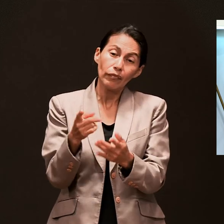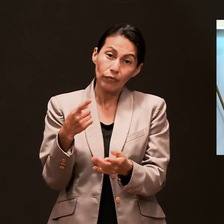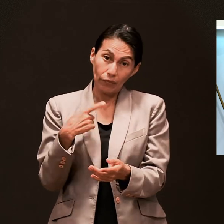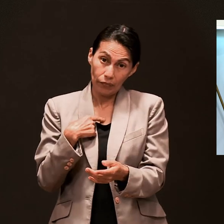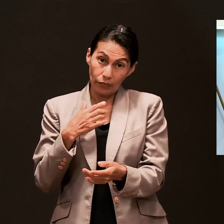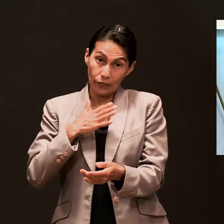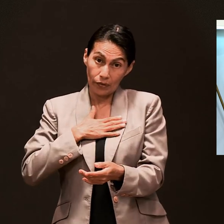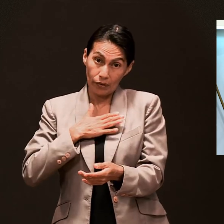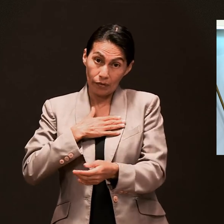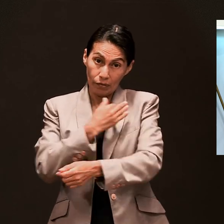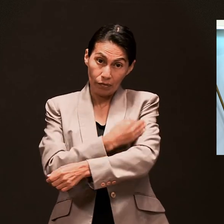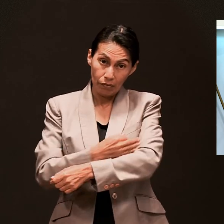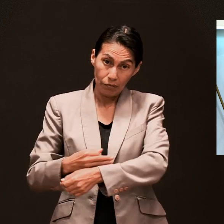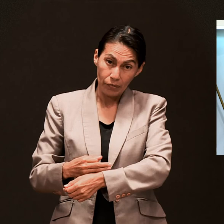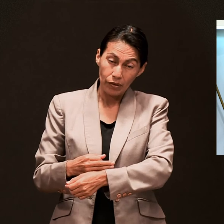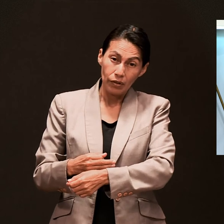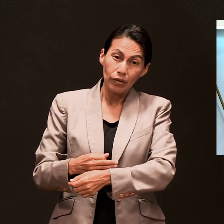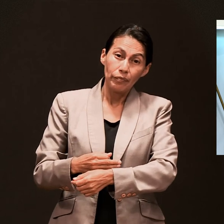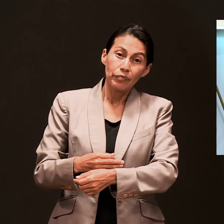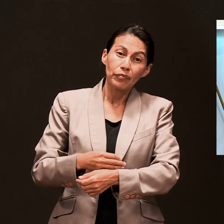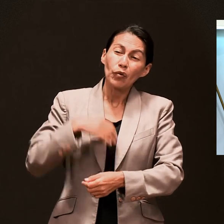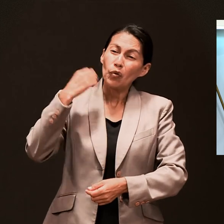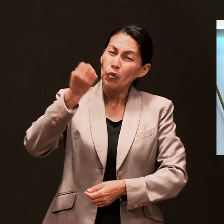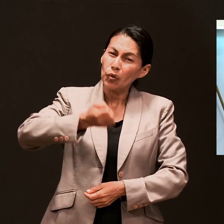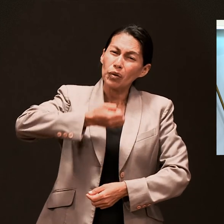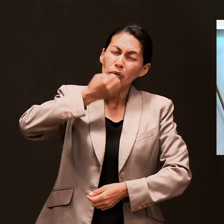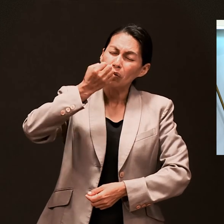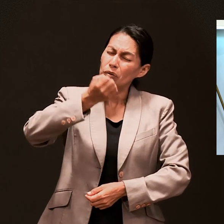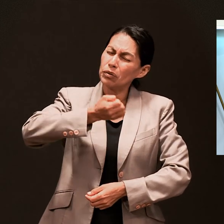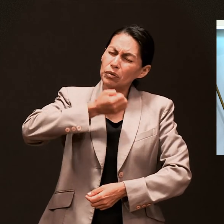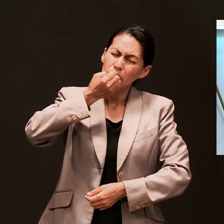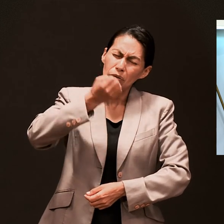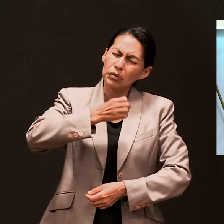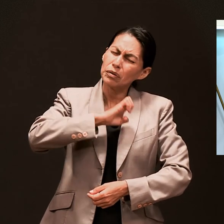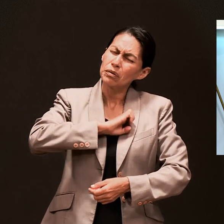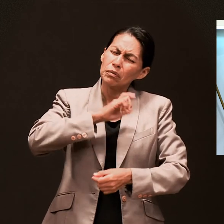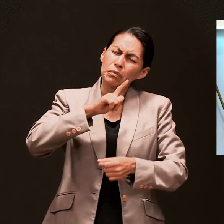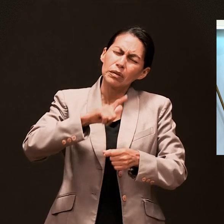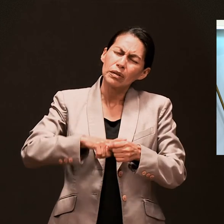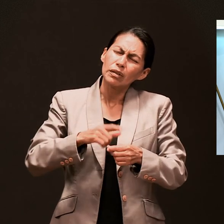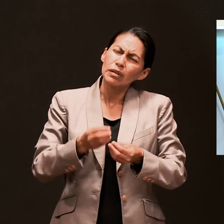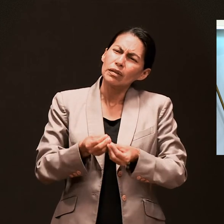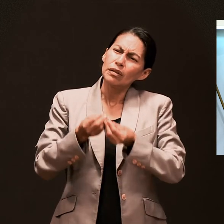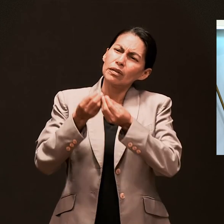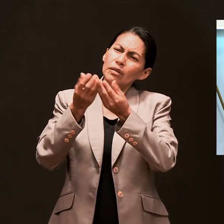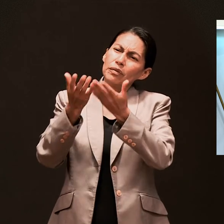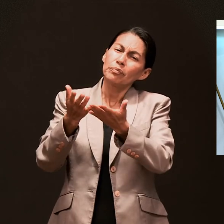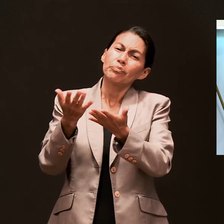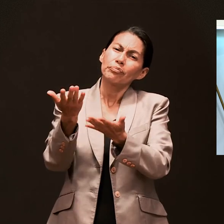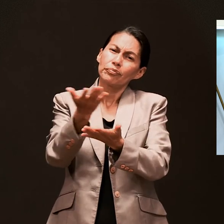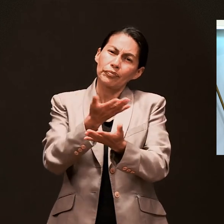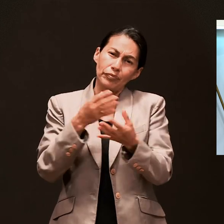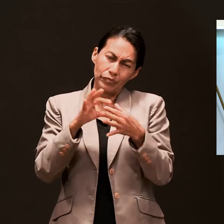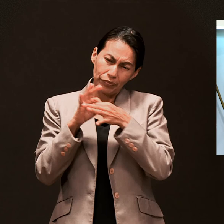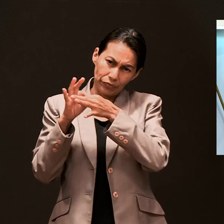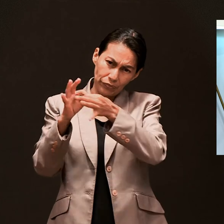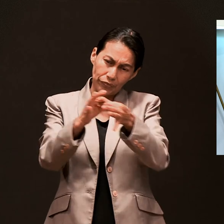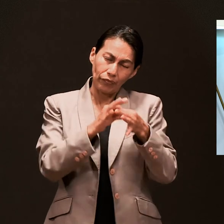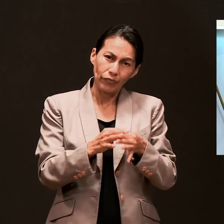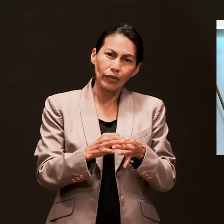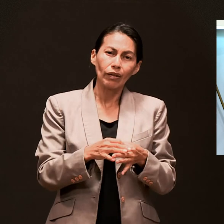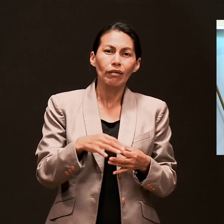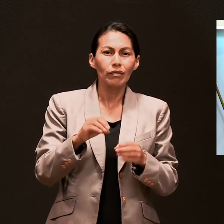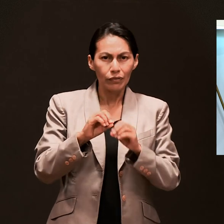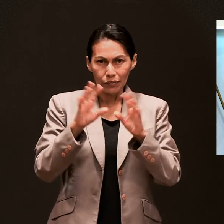favor de incluirme junto con mi familia Dios sabe Cuántas oraciones especiales deseo